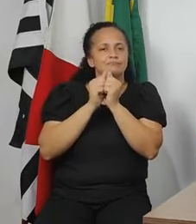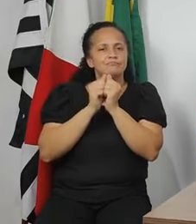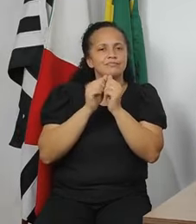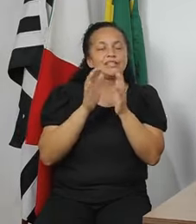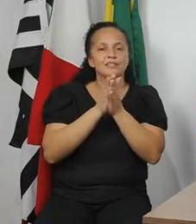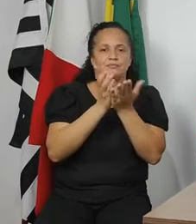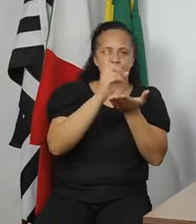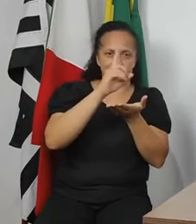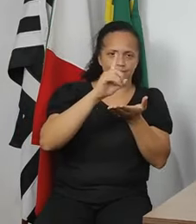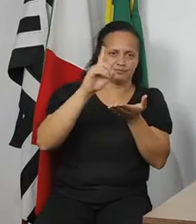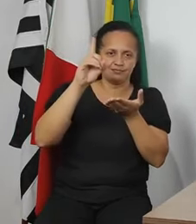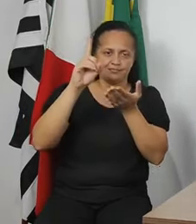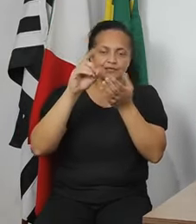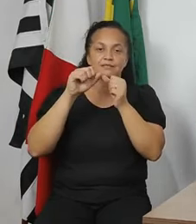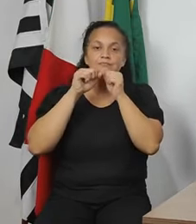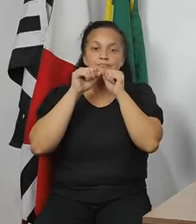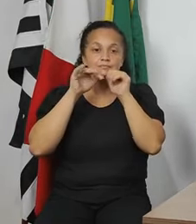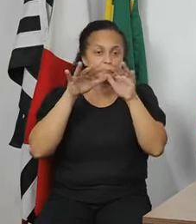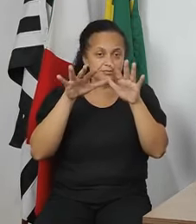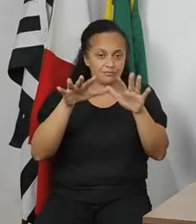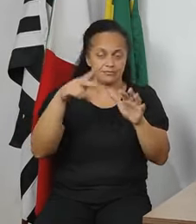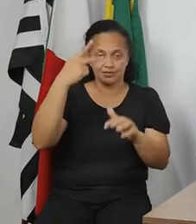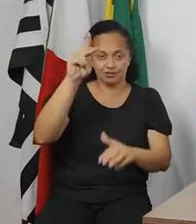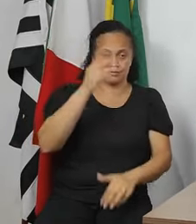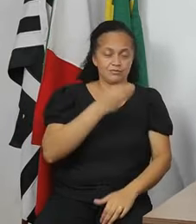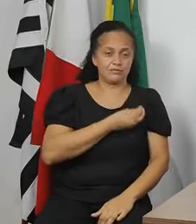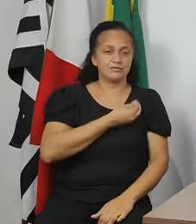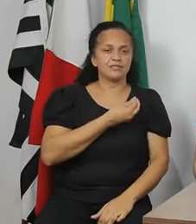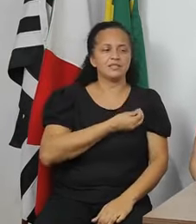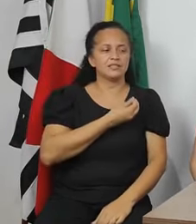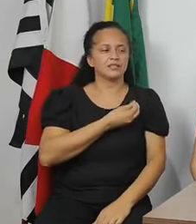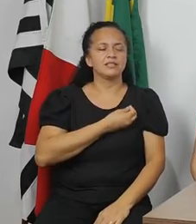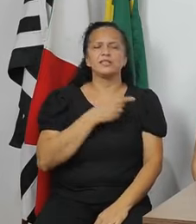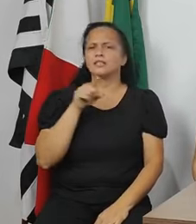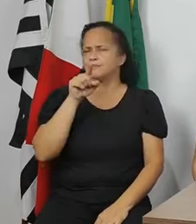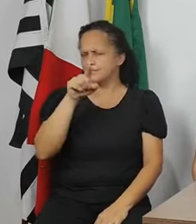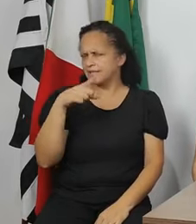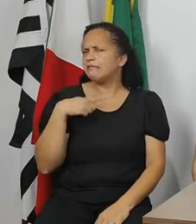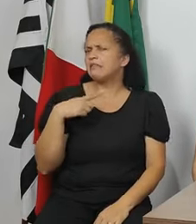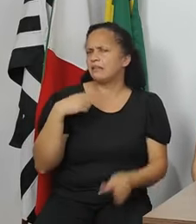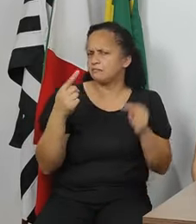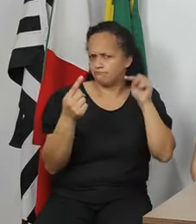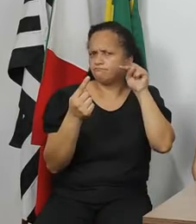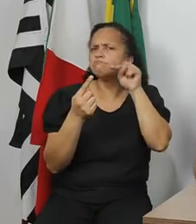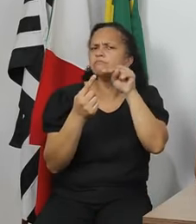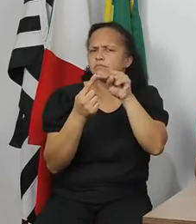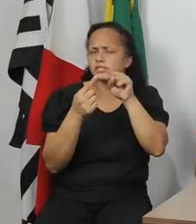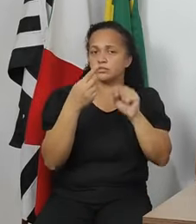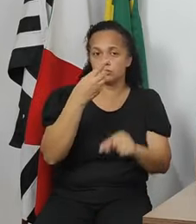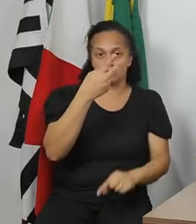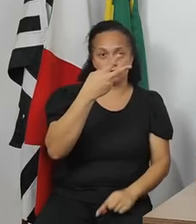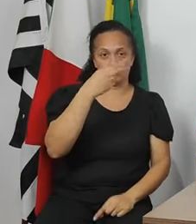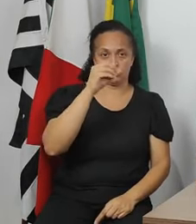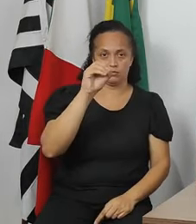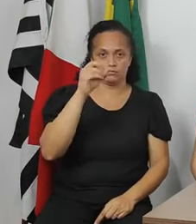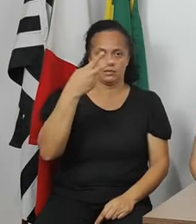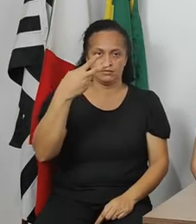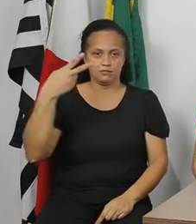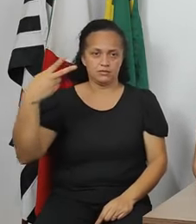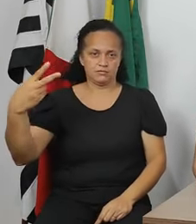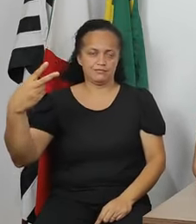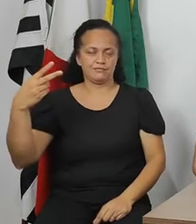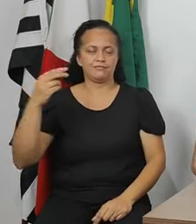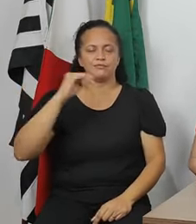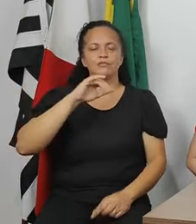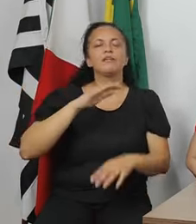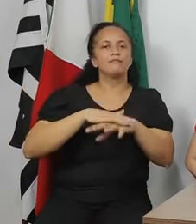ter abençoado a sua vida, que você coloque aí nas suas metinhas aí de 2022, fazer a prática